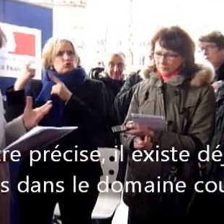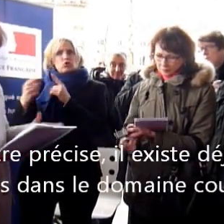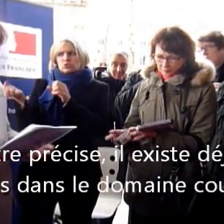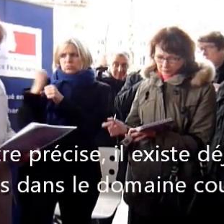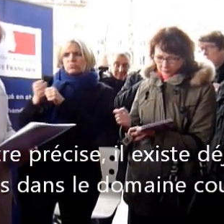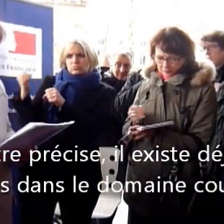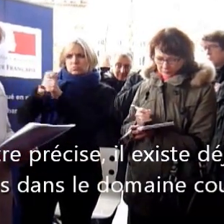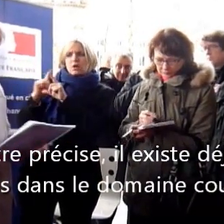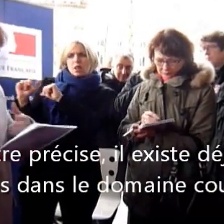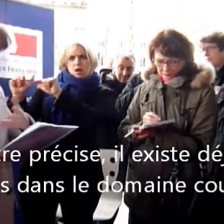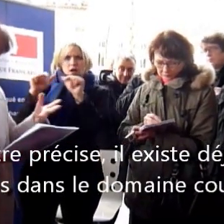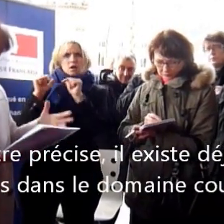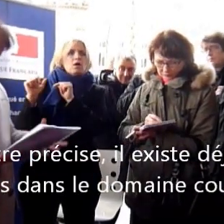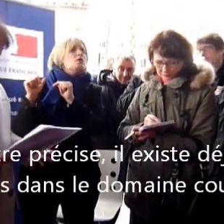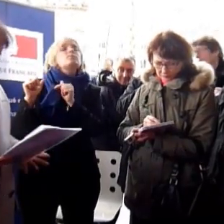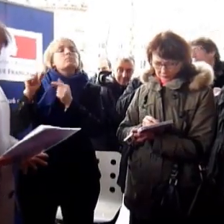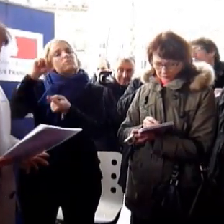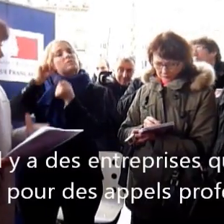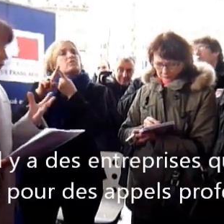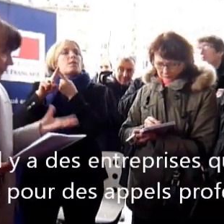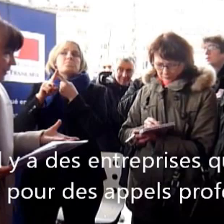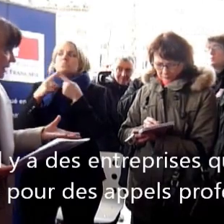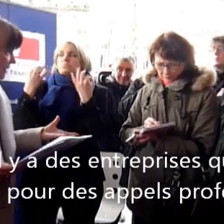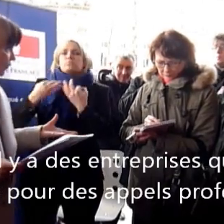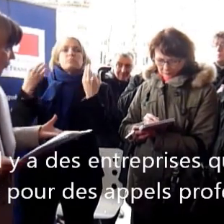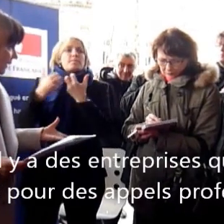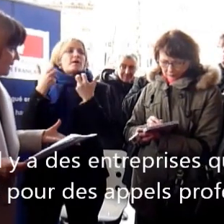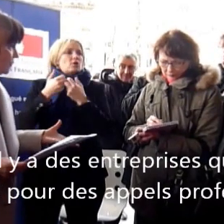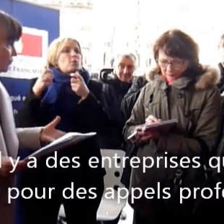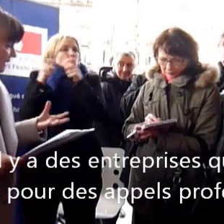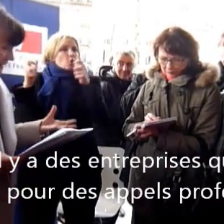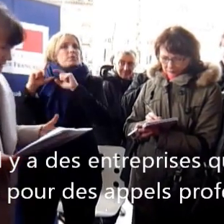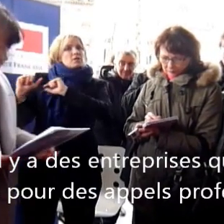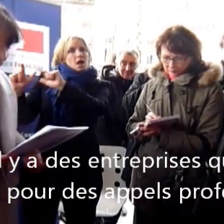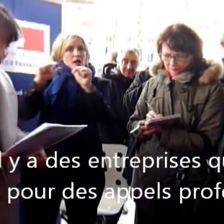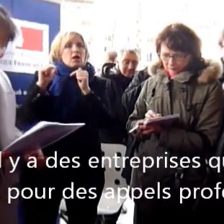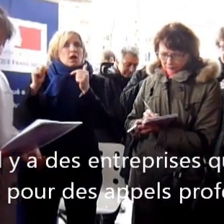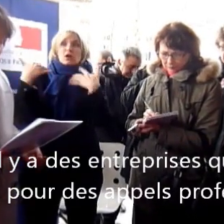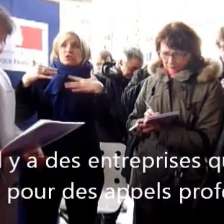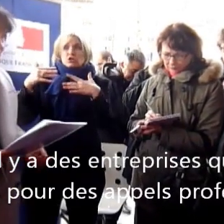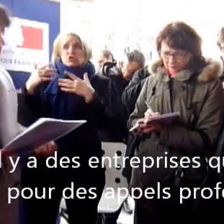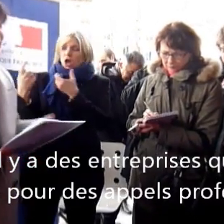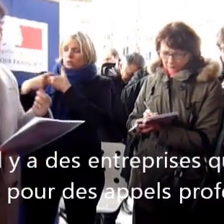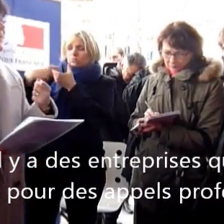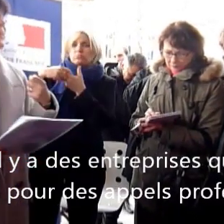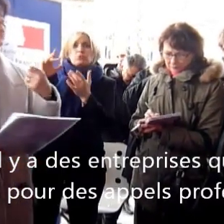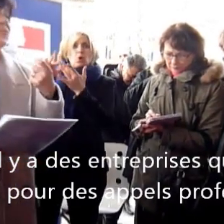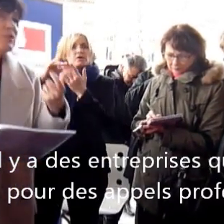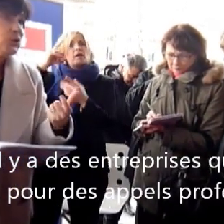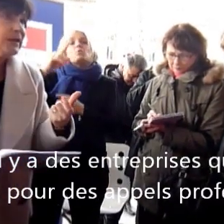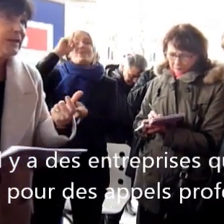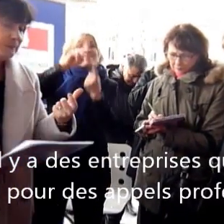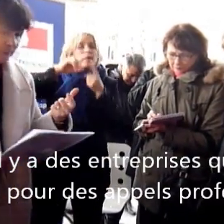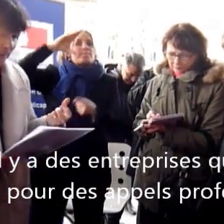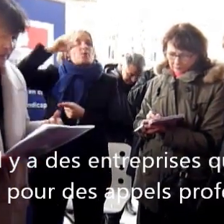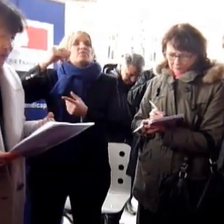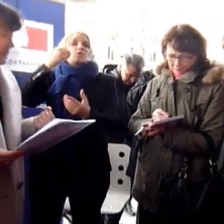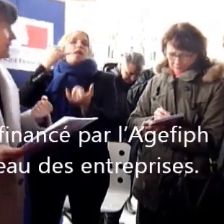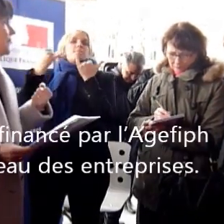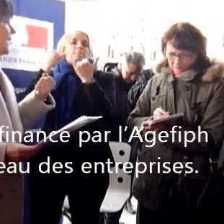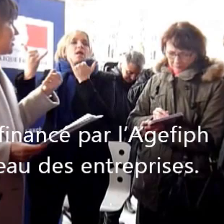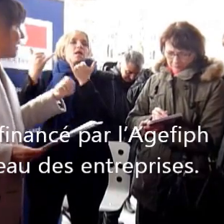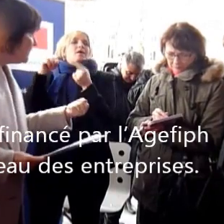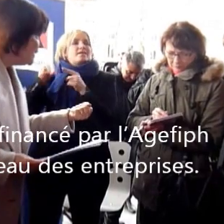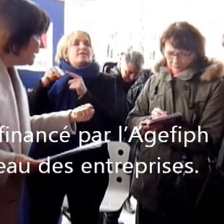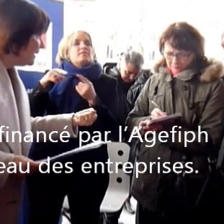qui existent dans le domaine courant. Notamment, il y a des entreprises qui utilisent ces méthodes pour des appels professionnels. Et